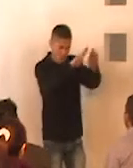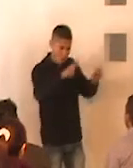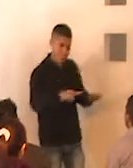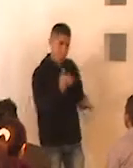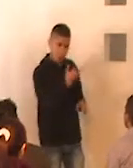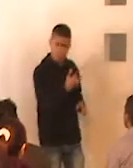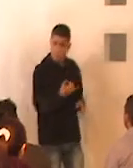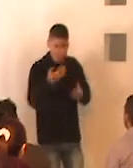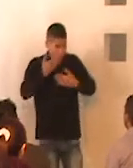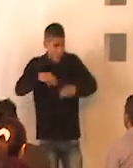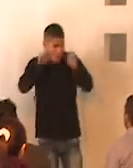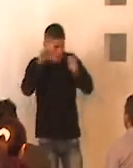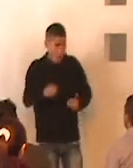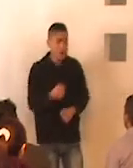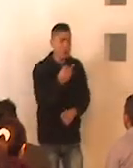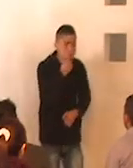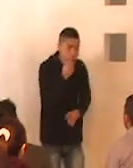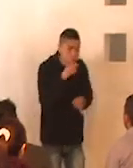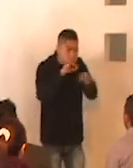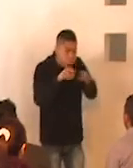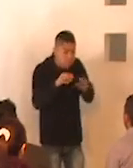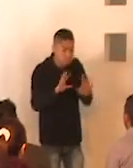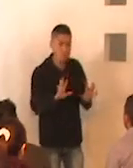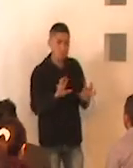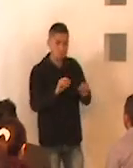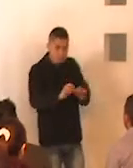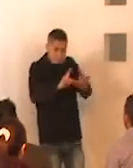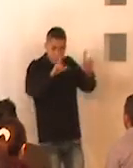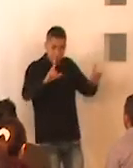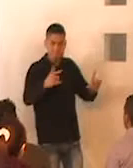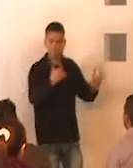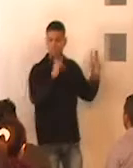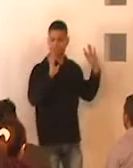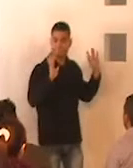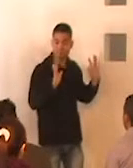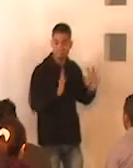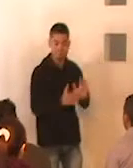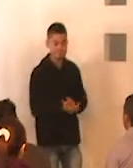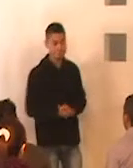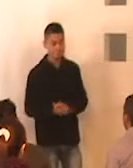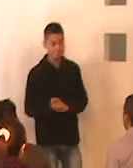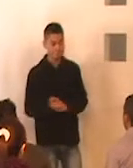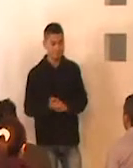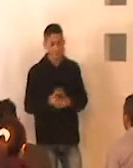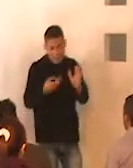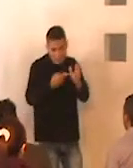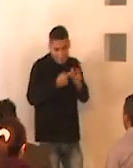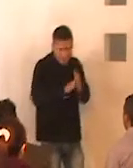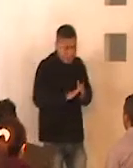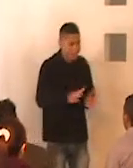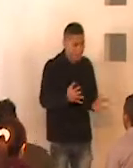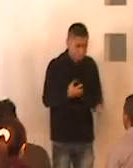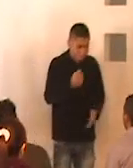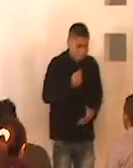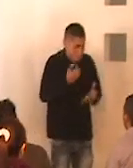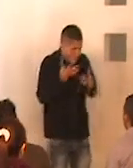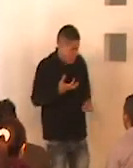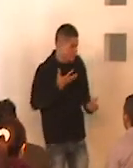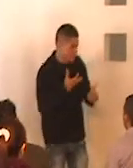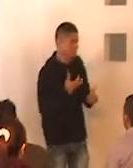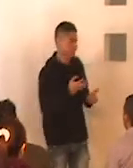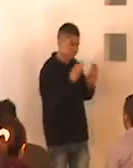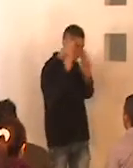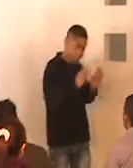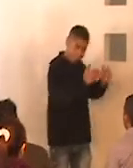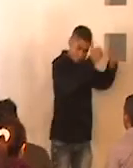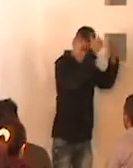quiera de pronto tener como punto de referencia. Ya es más una cuestión de mirar cómo con ellos particularmente empezamos a